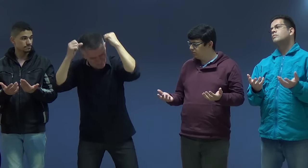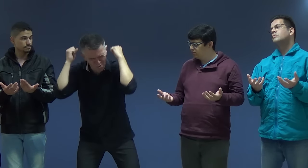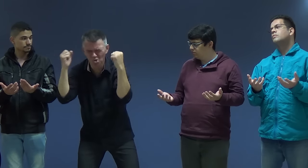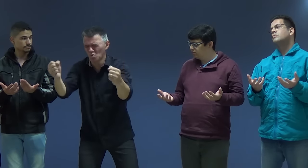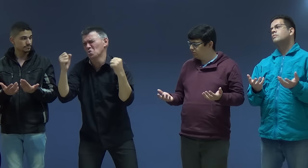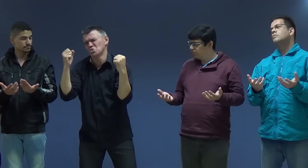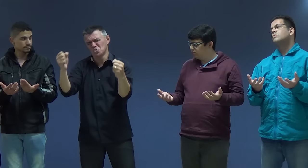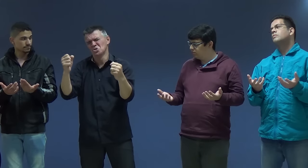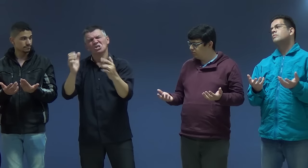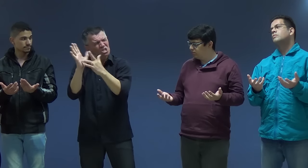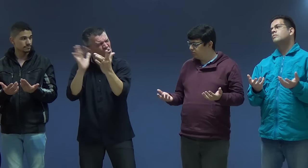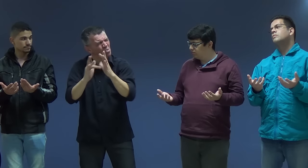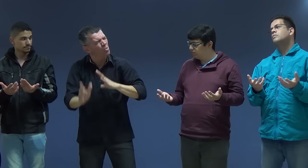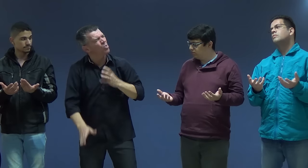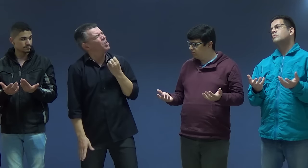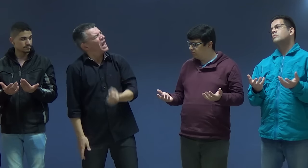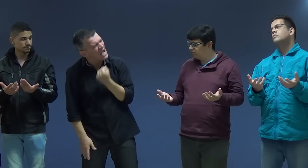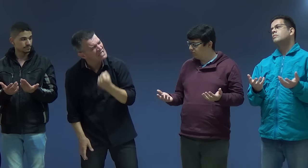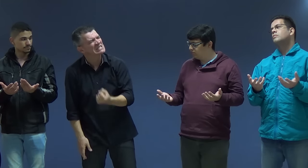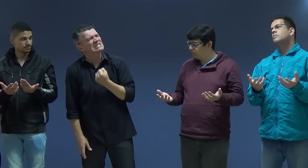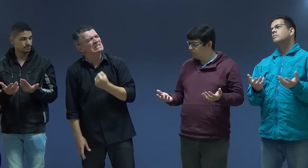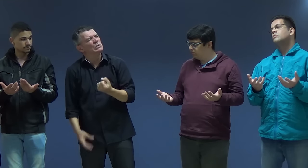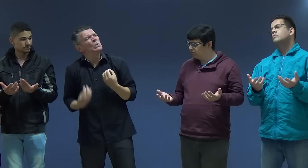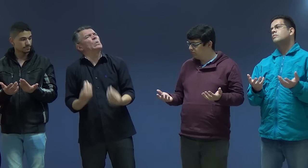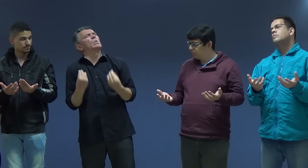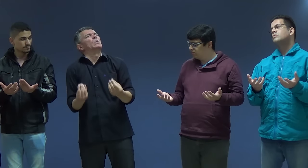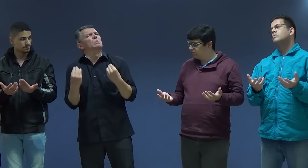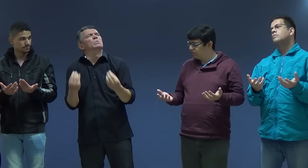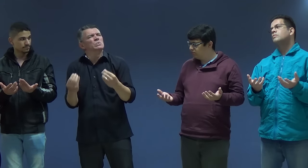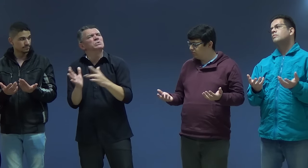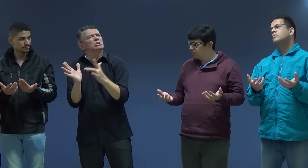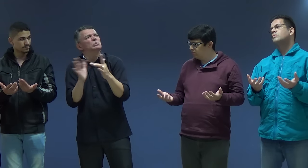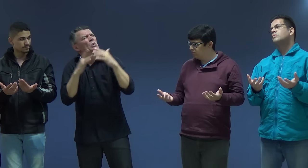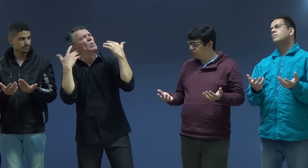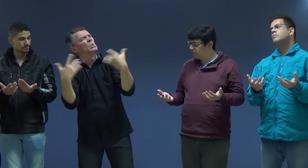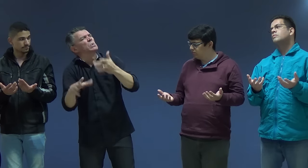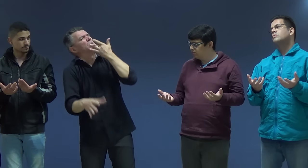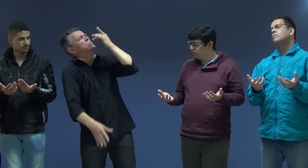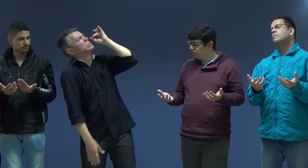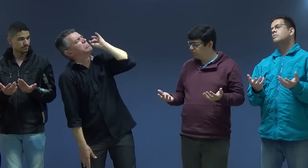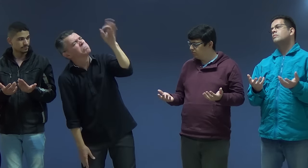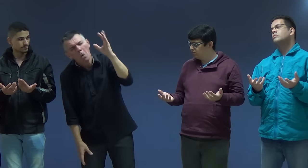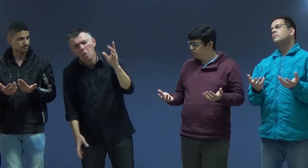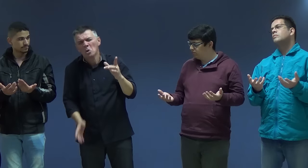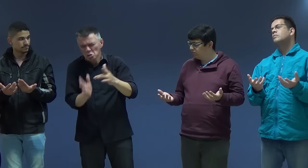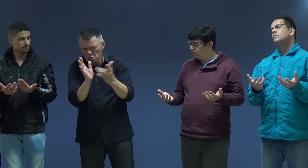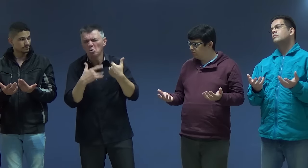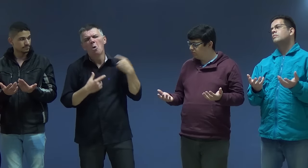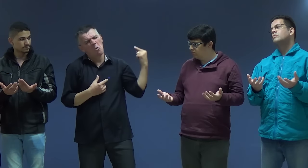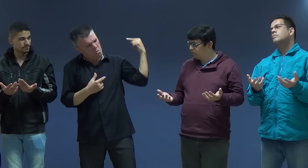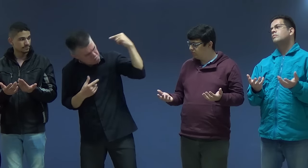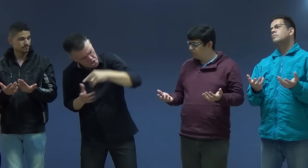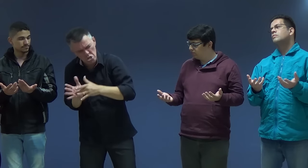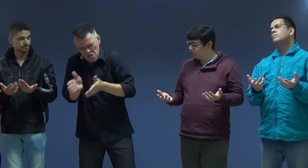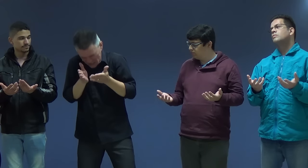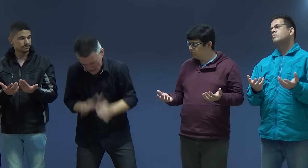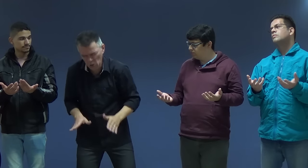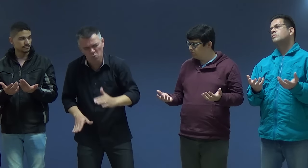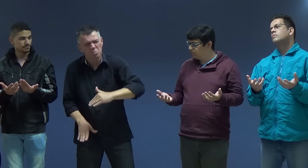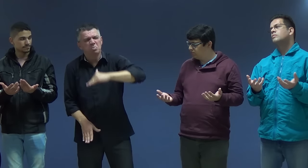porque o Senhor é o nosso Rei, poderoso. E como o Senhor teve coragem, ó Pai, de fazer isso? De vir aqui,